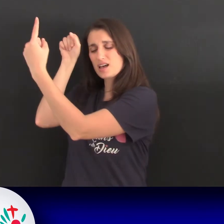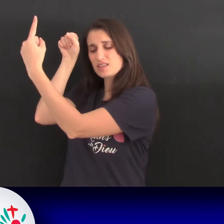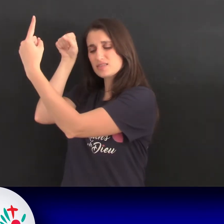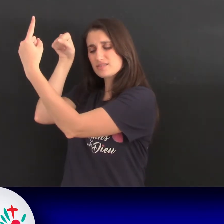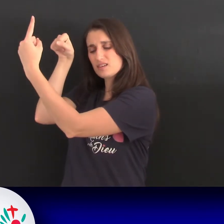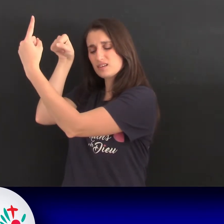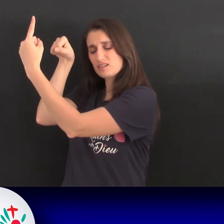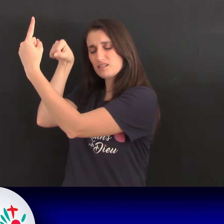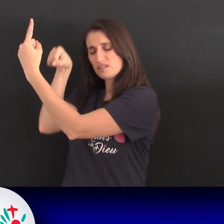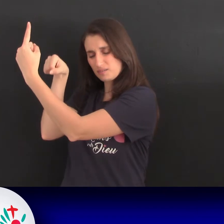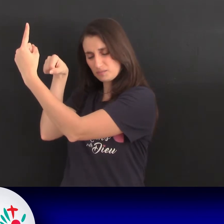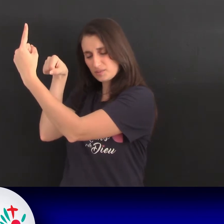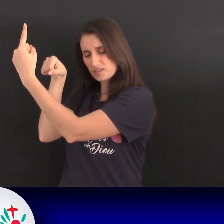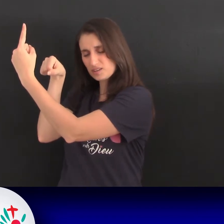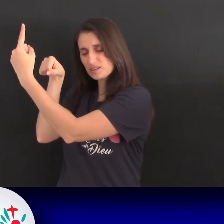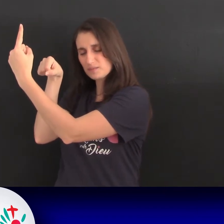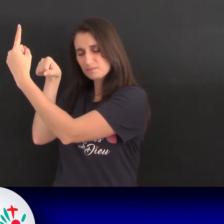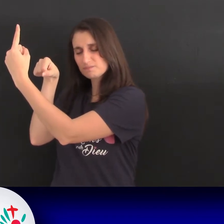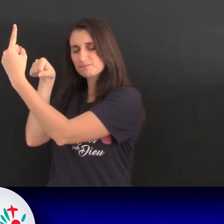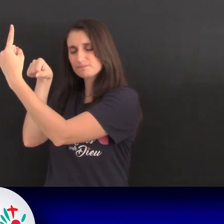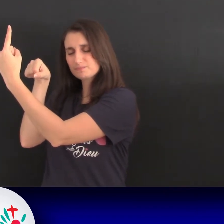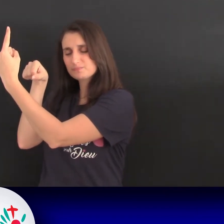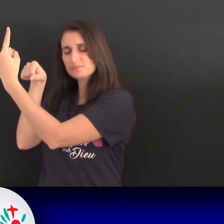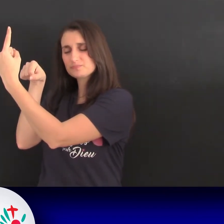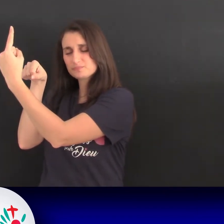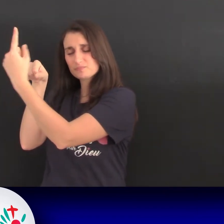tombe à tes pieds,